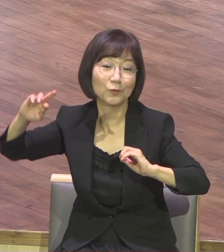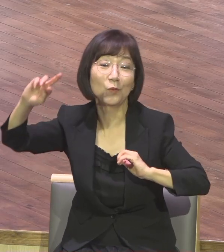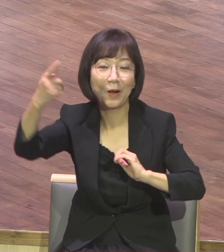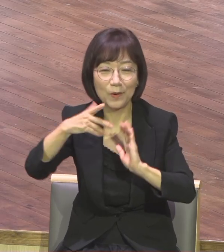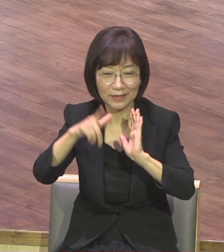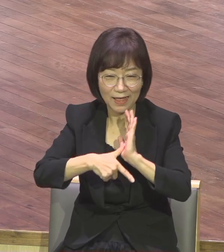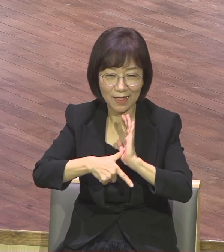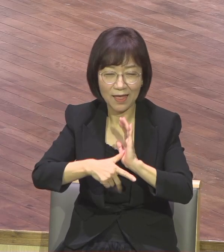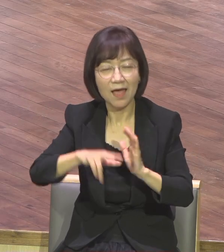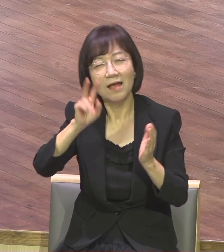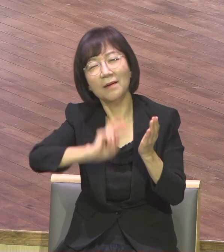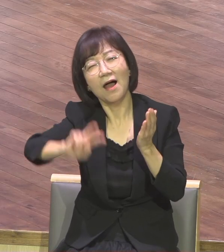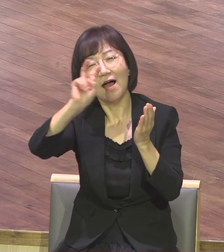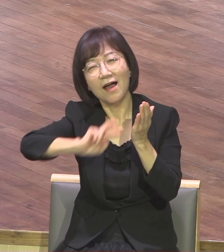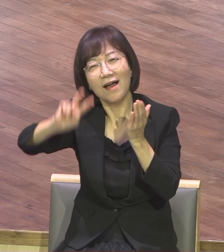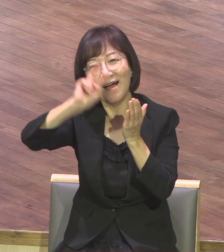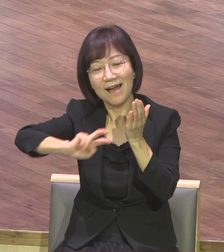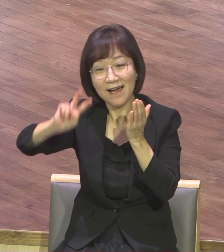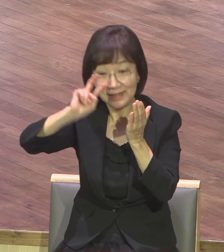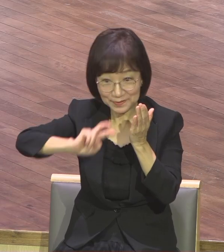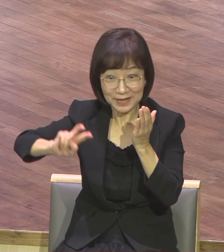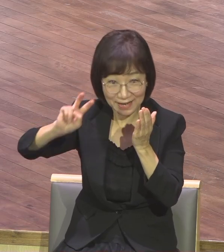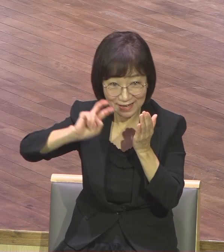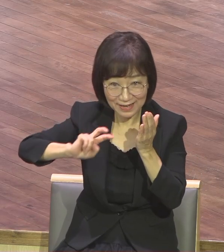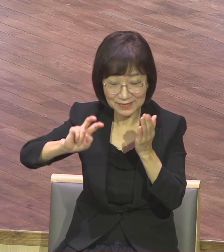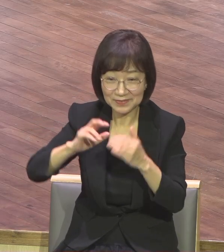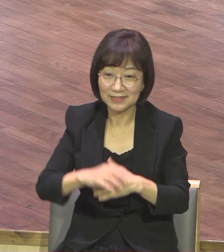찬송이, 이 시편 내용이